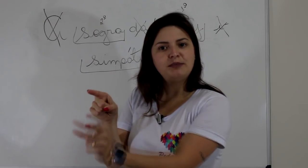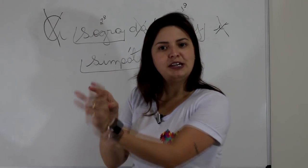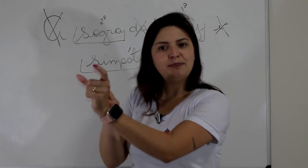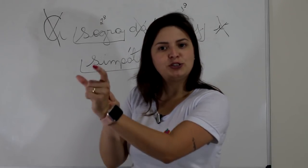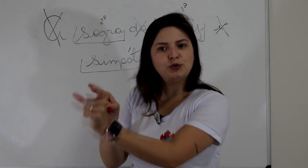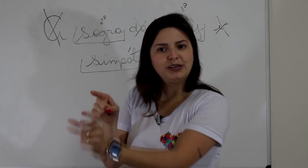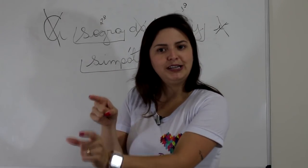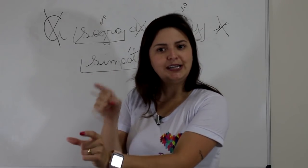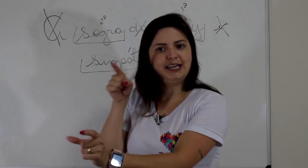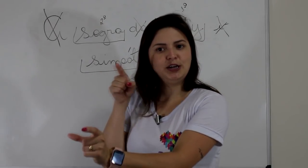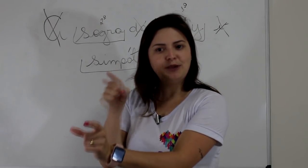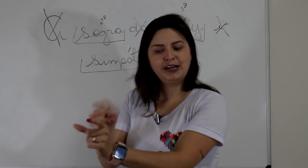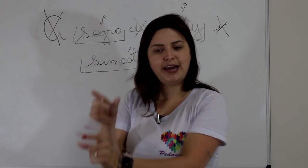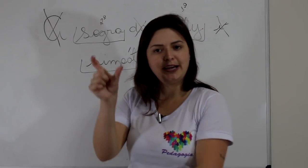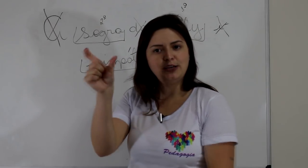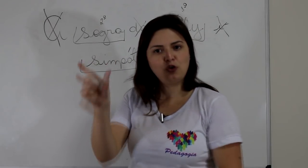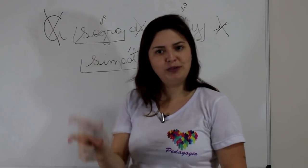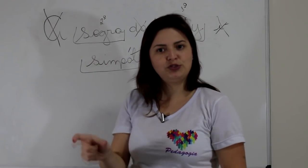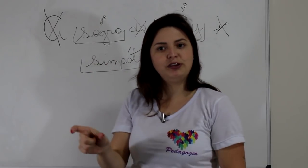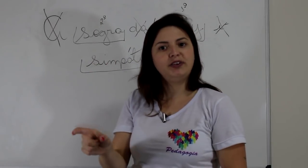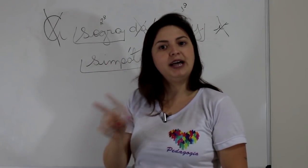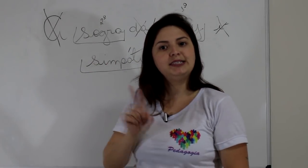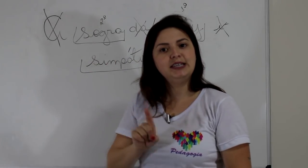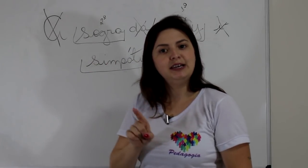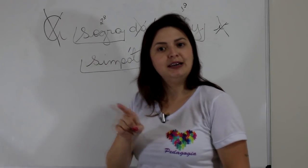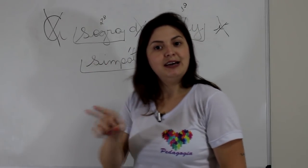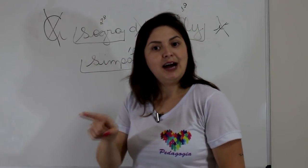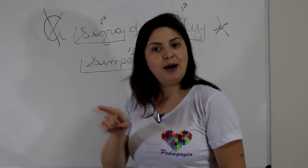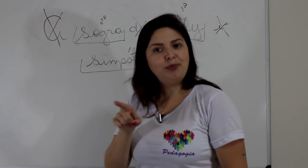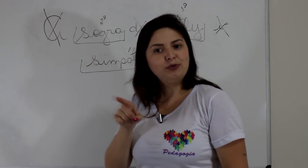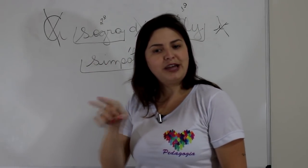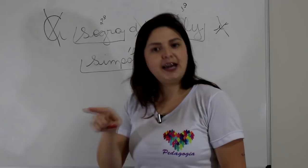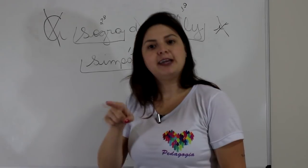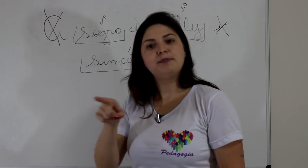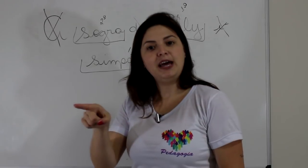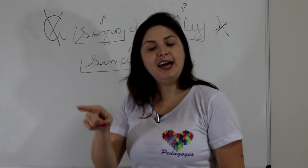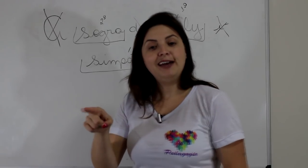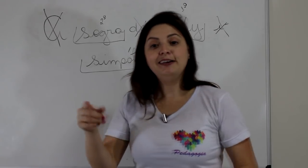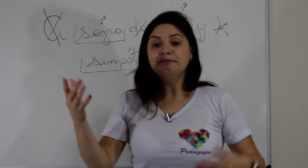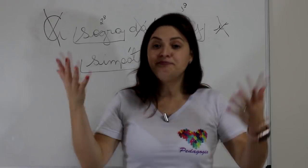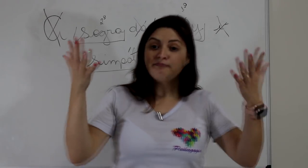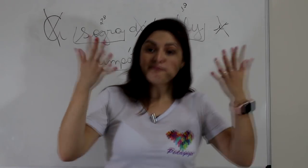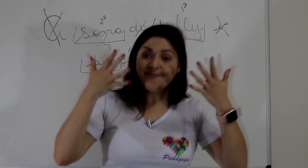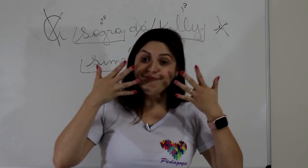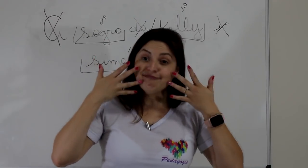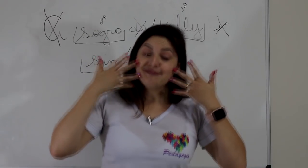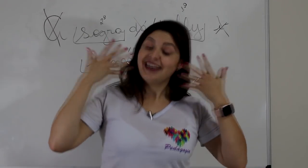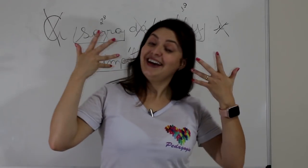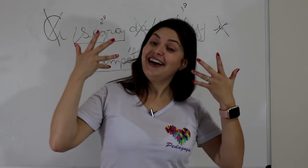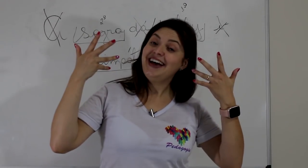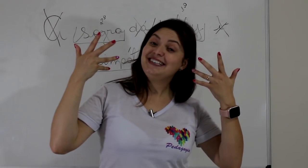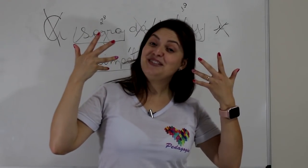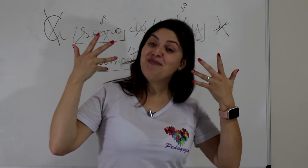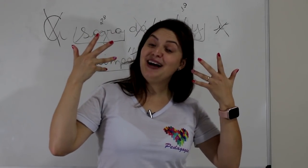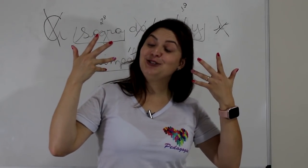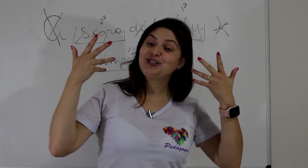da pessoa que tá aqui, que eu marquei aqui no começo da frase? Apontei aqui para ela. É